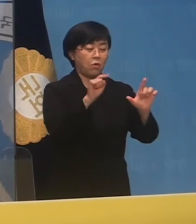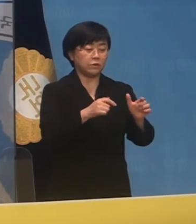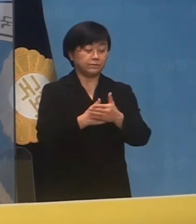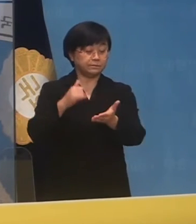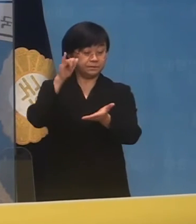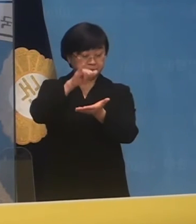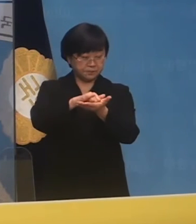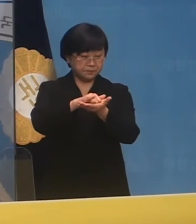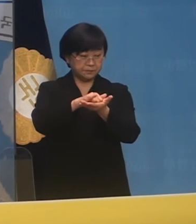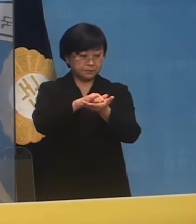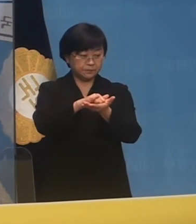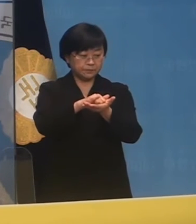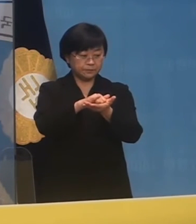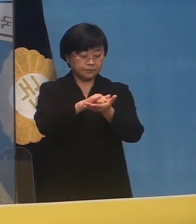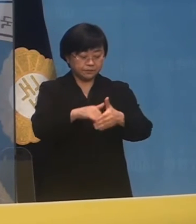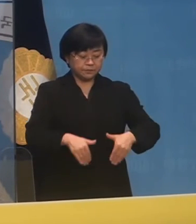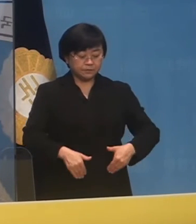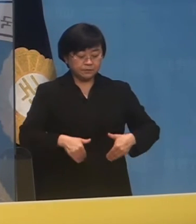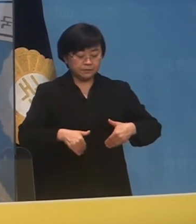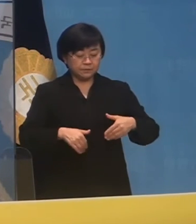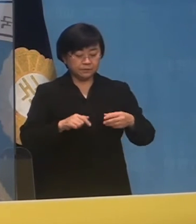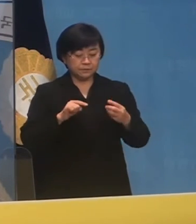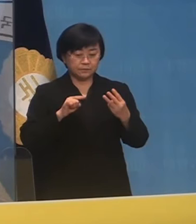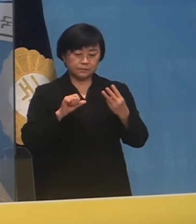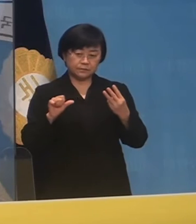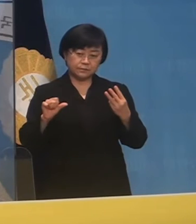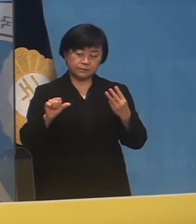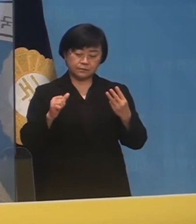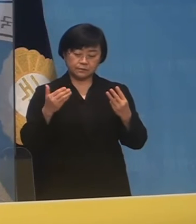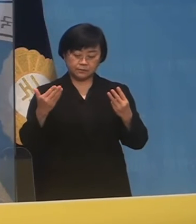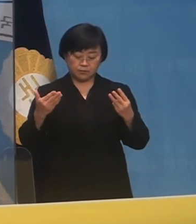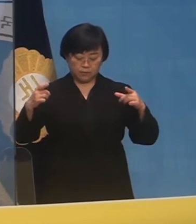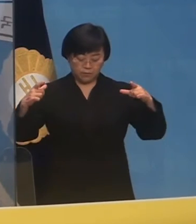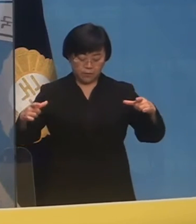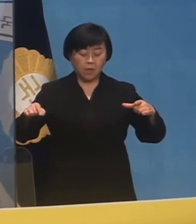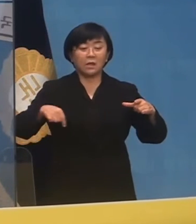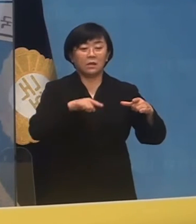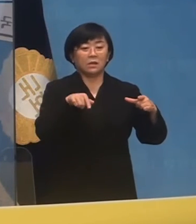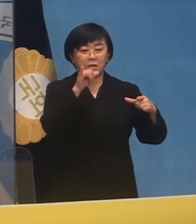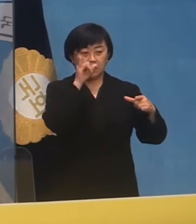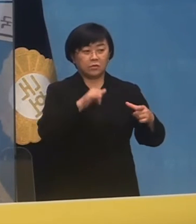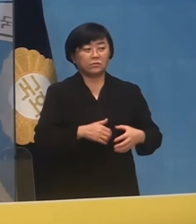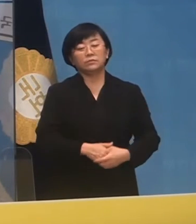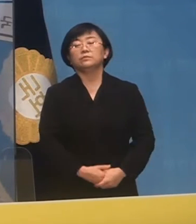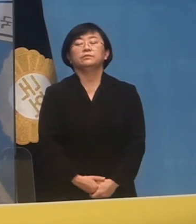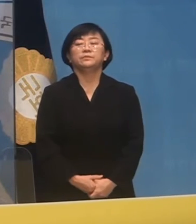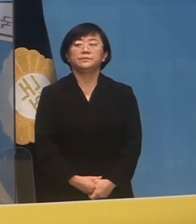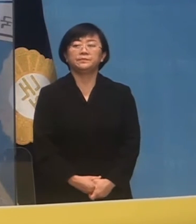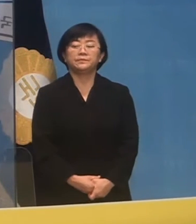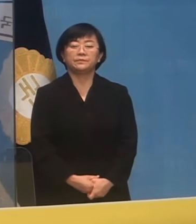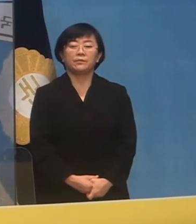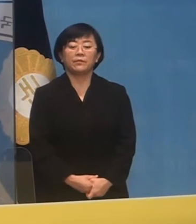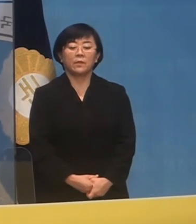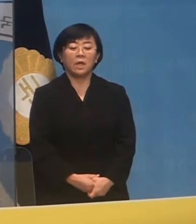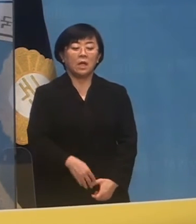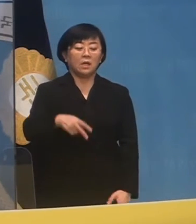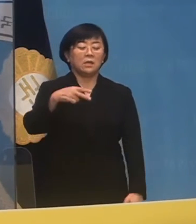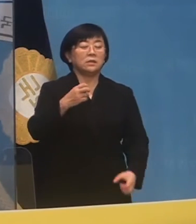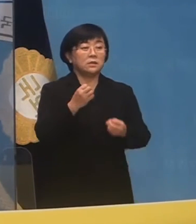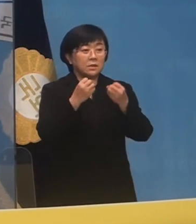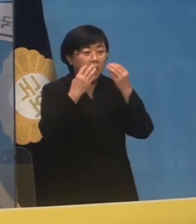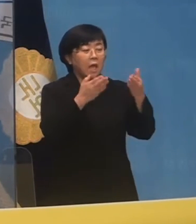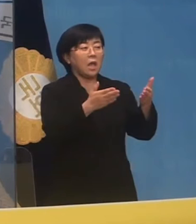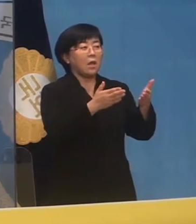활주로부터 남쪽으로 3.5 내지 9km 범위에 위치하고 있는 것입니다. 새만금